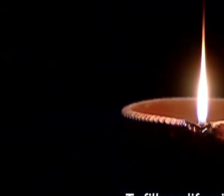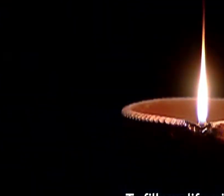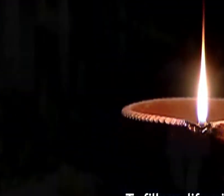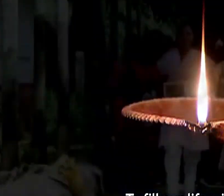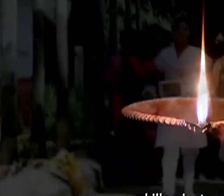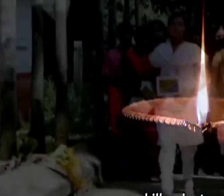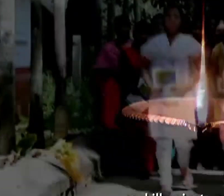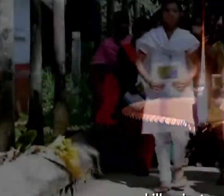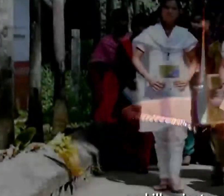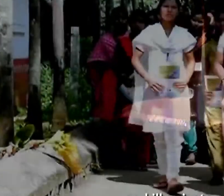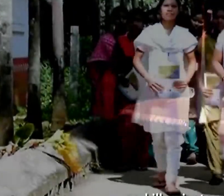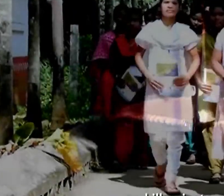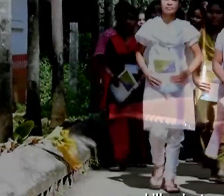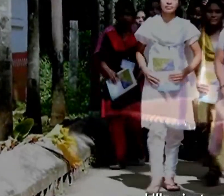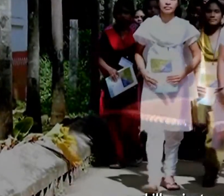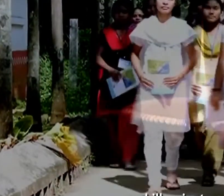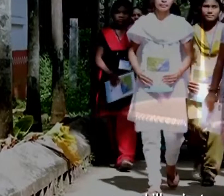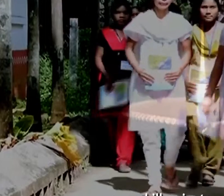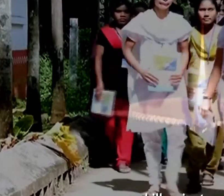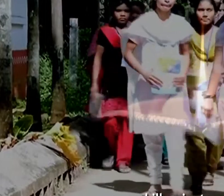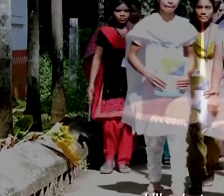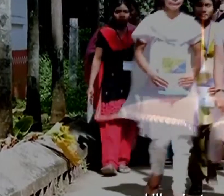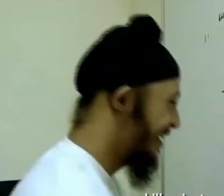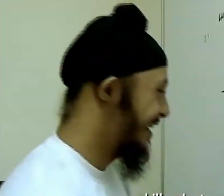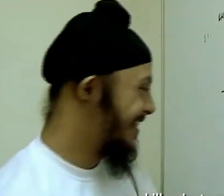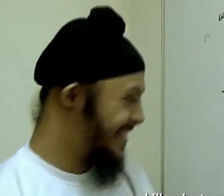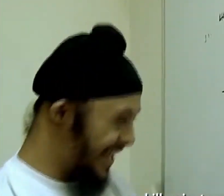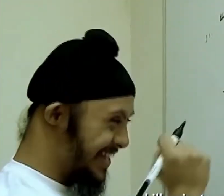प्रकाशित करने, राहों को आलोकित करने।